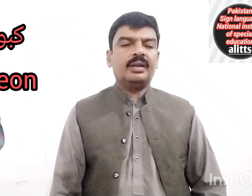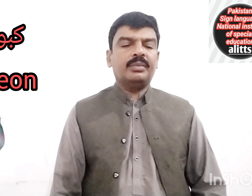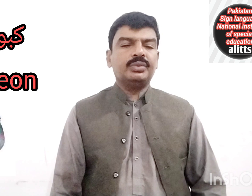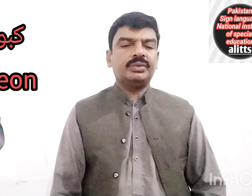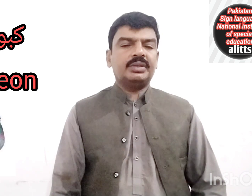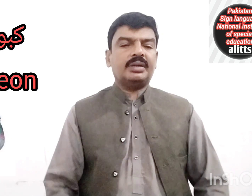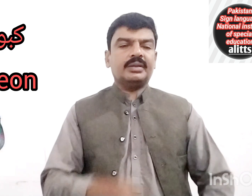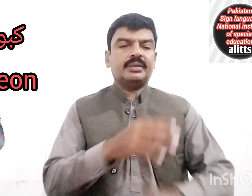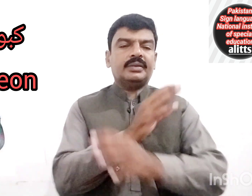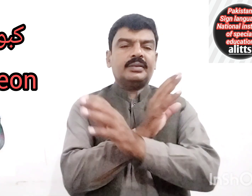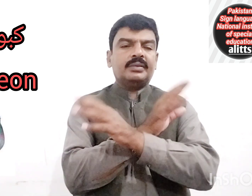कबूतर,